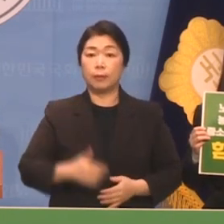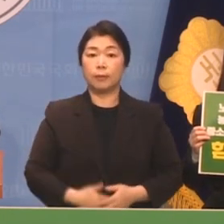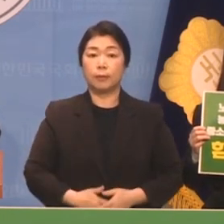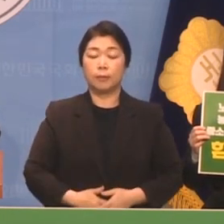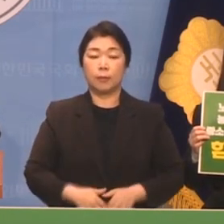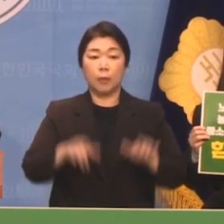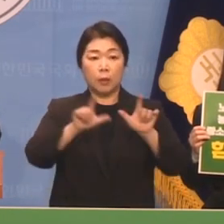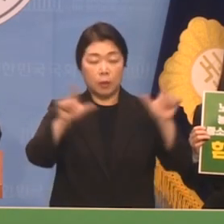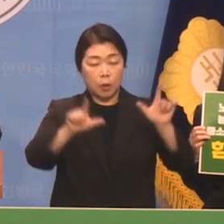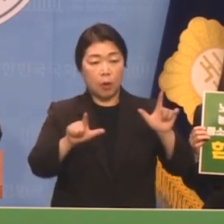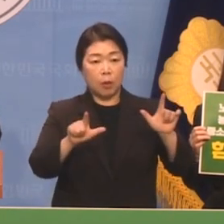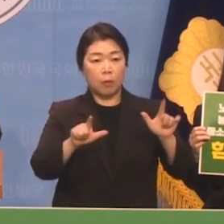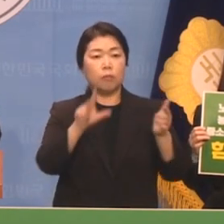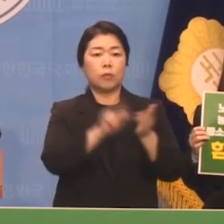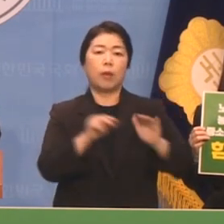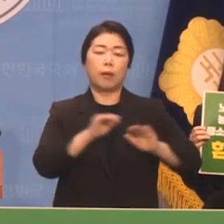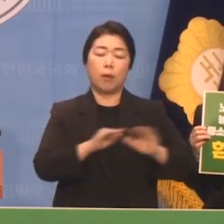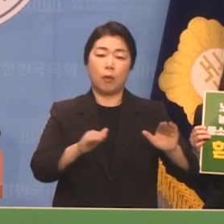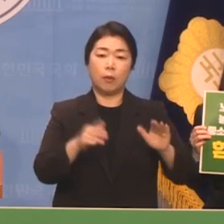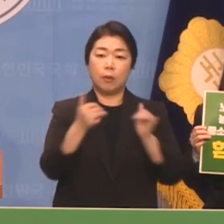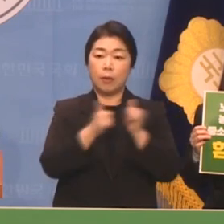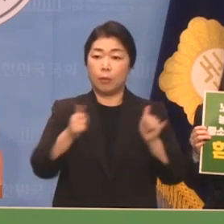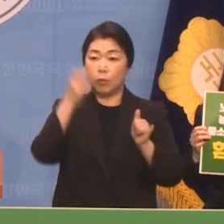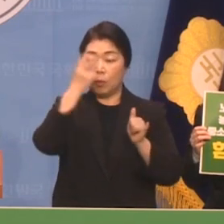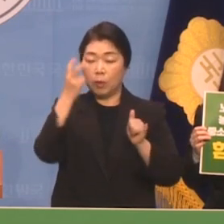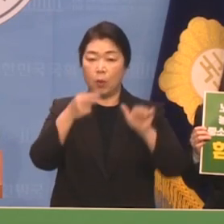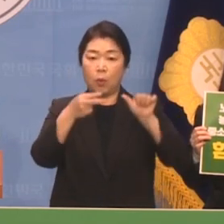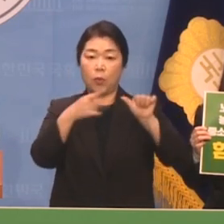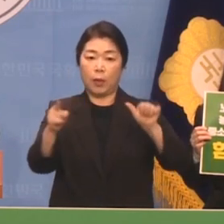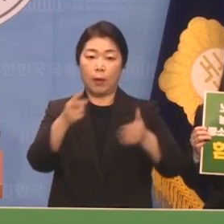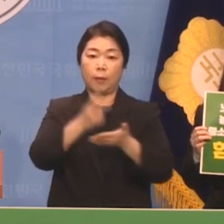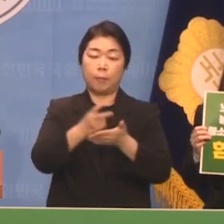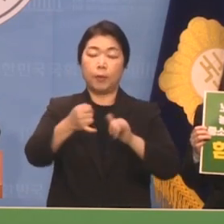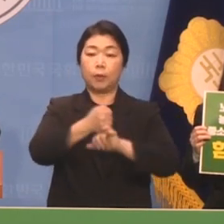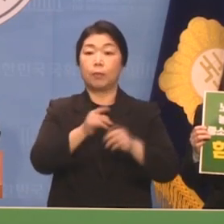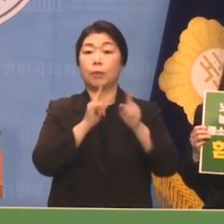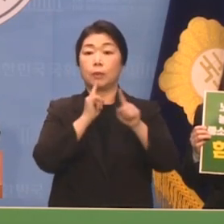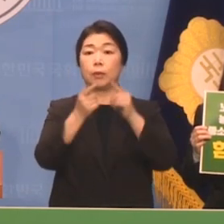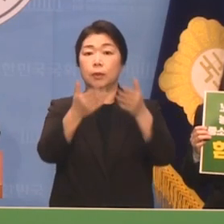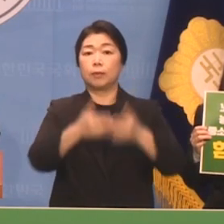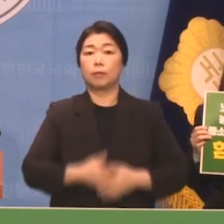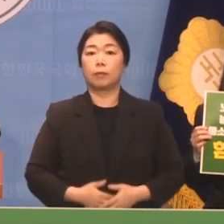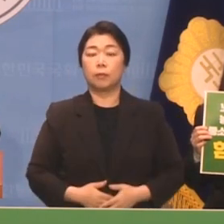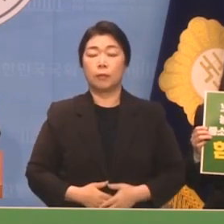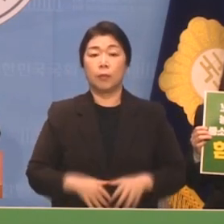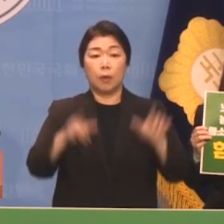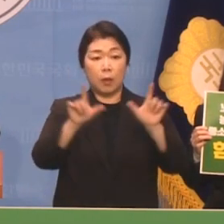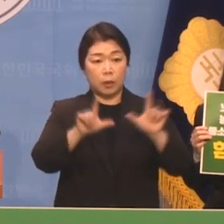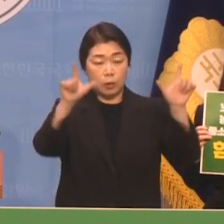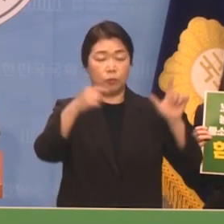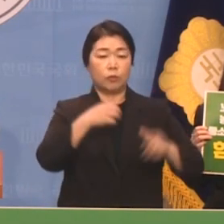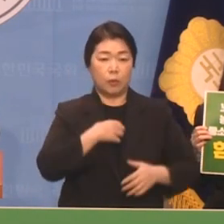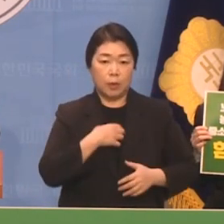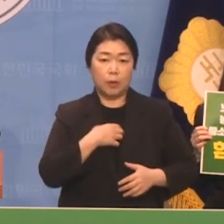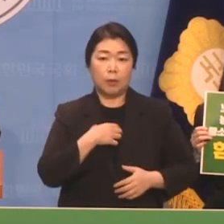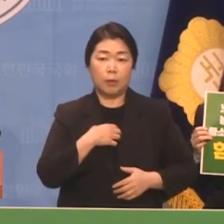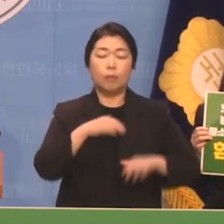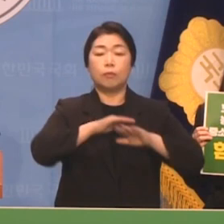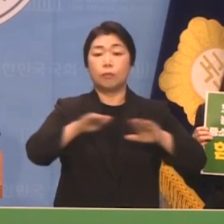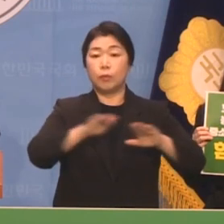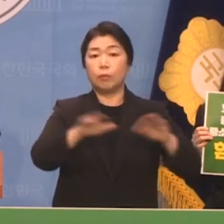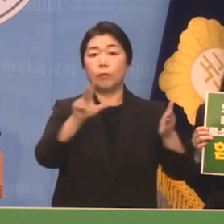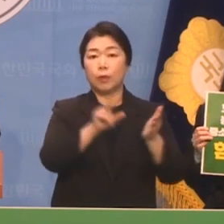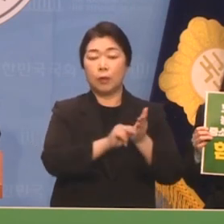사람을 돌보는 5대 기후공약에 대한 기조를 말씀드리겠습니다. 기후위기 대응을 국가의 최우선